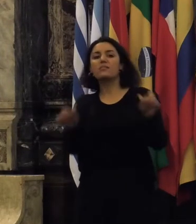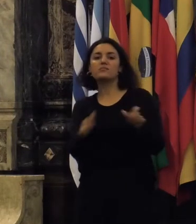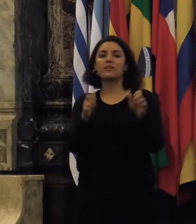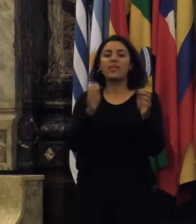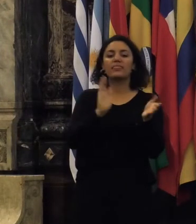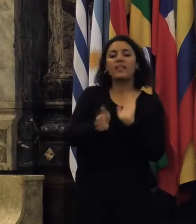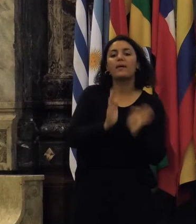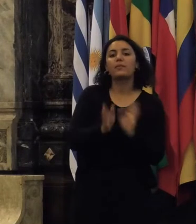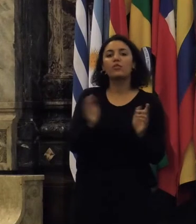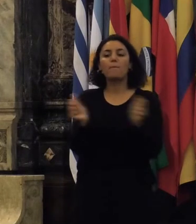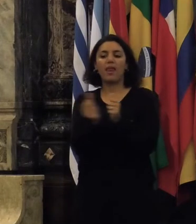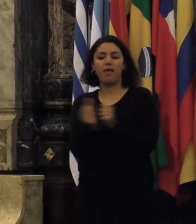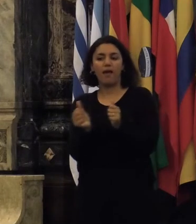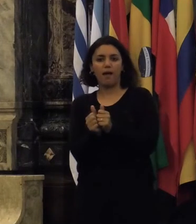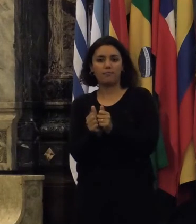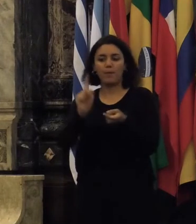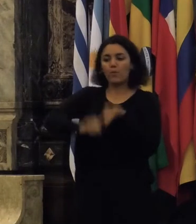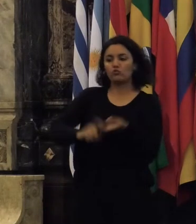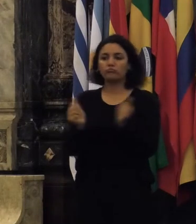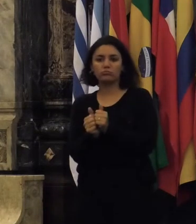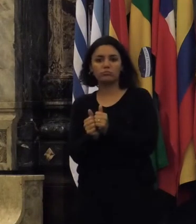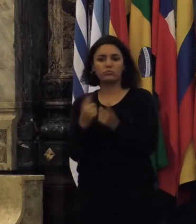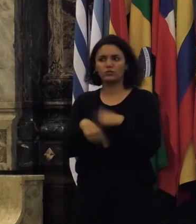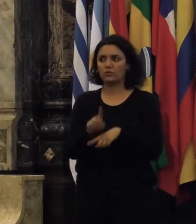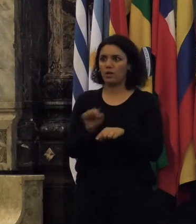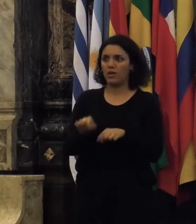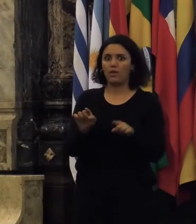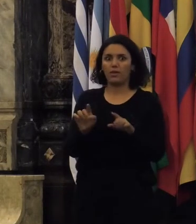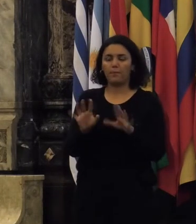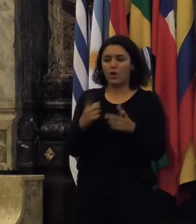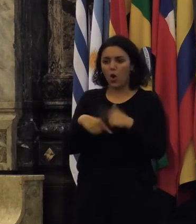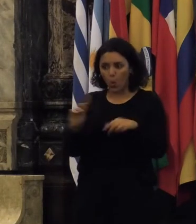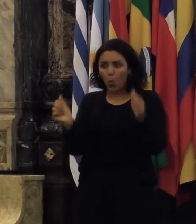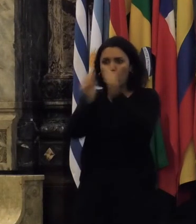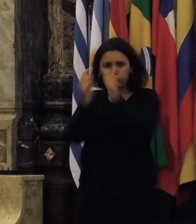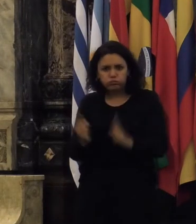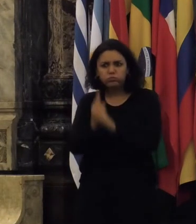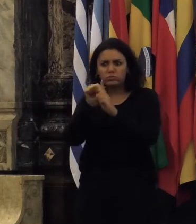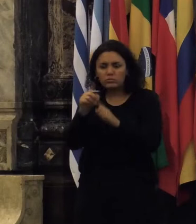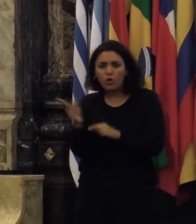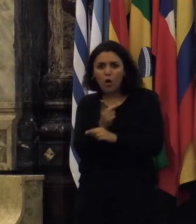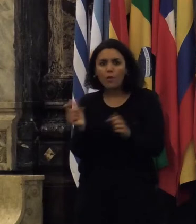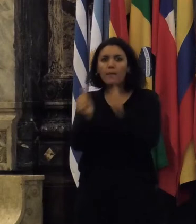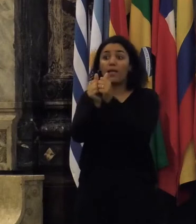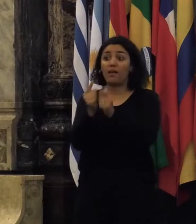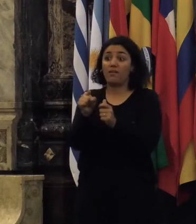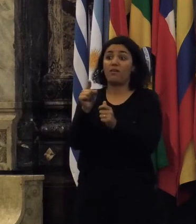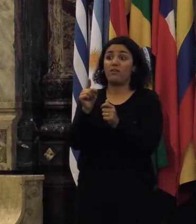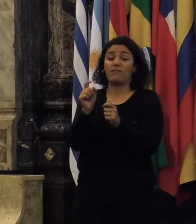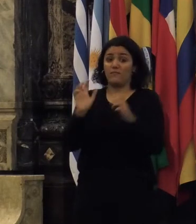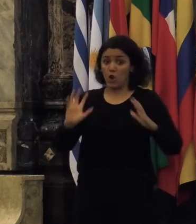pareja y a lo mejor no está recomendado porque reunirlos es violento en sí mismo. o un psicólogo hace una